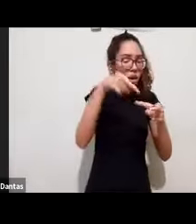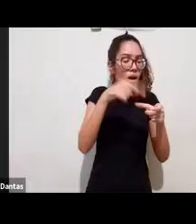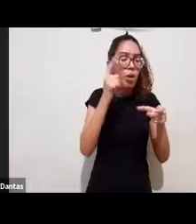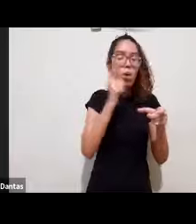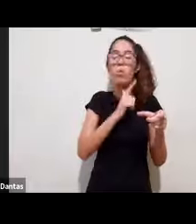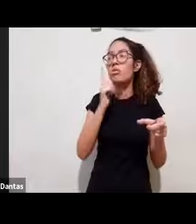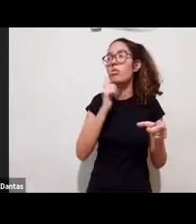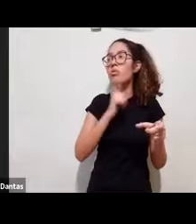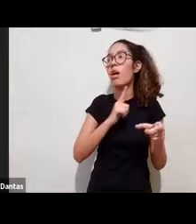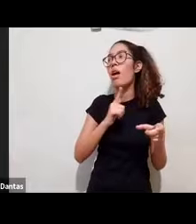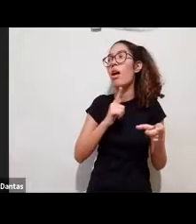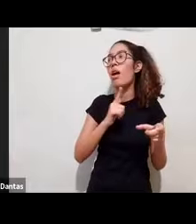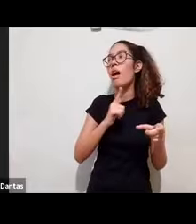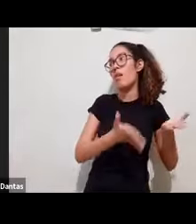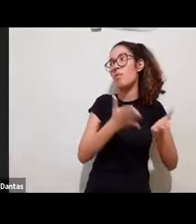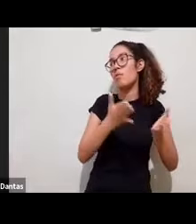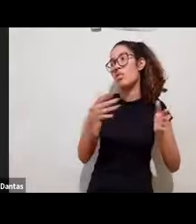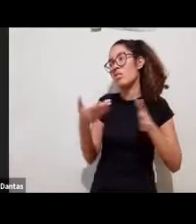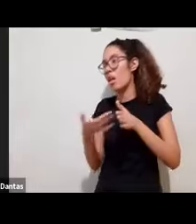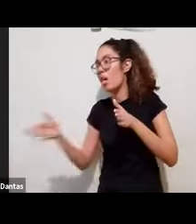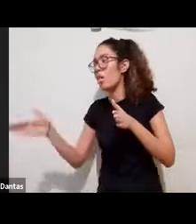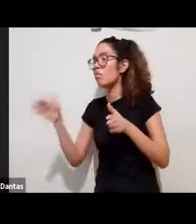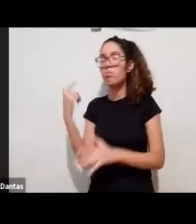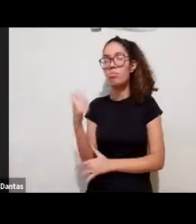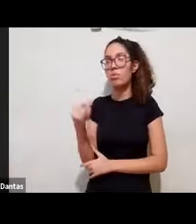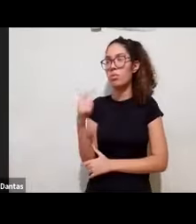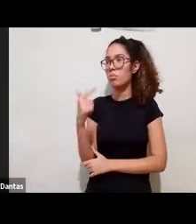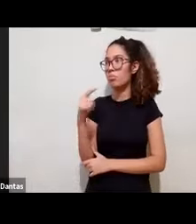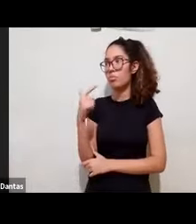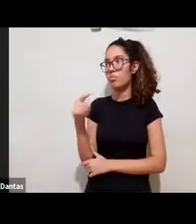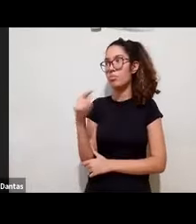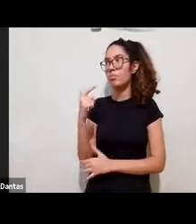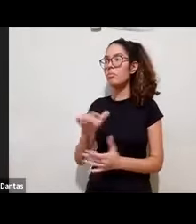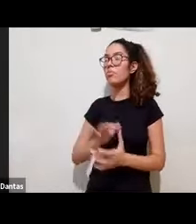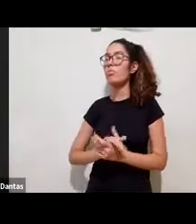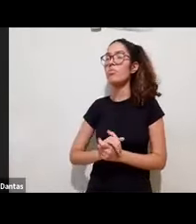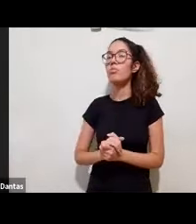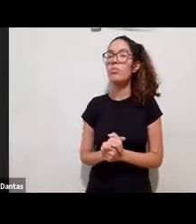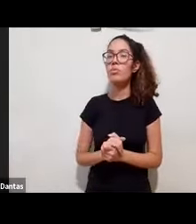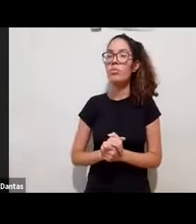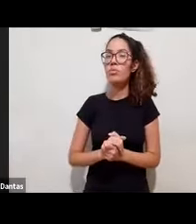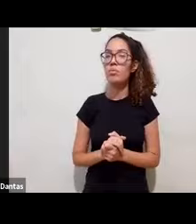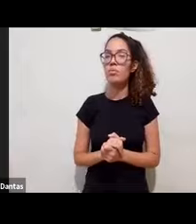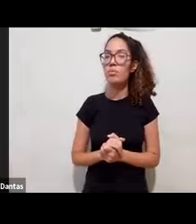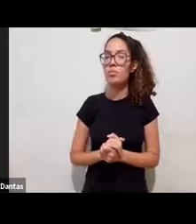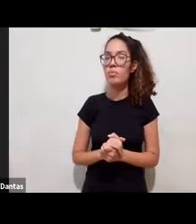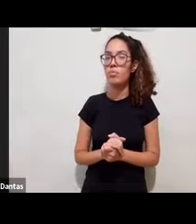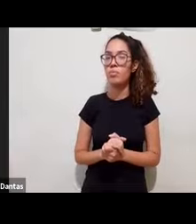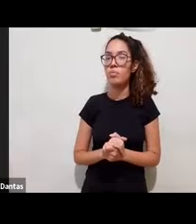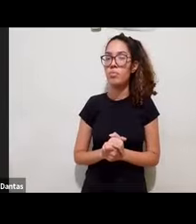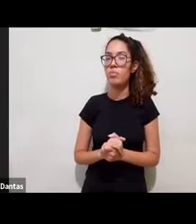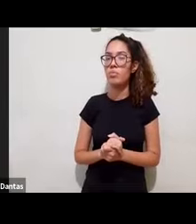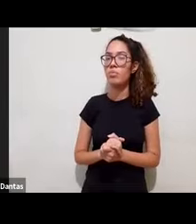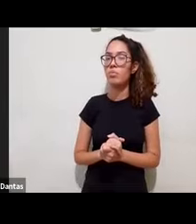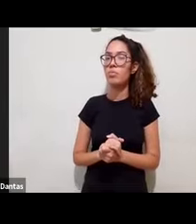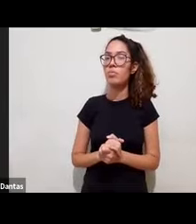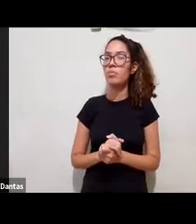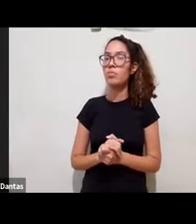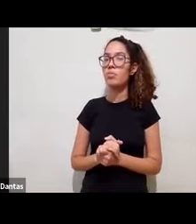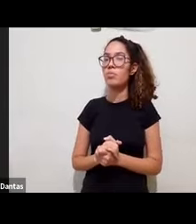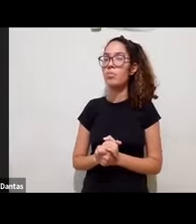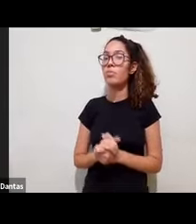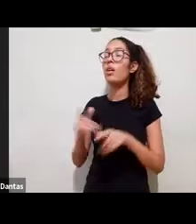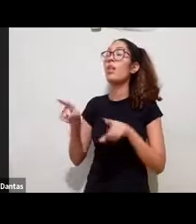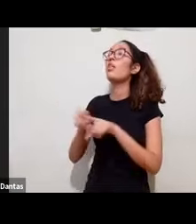2, enfim, uma equipe mínima que não dá conta nem da assistência, nem dos processos de prevenção da saúde mental, nem da